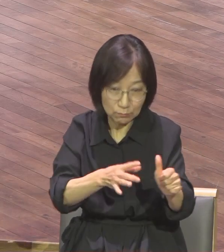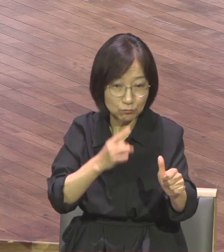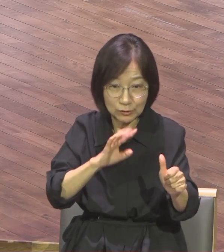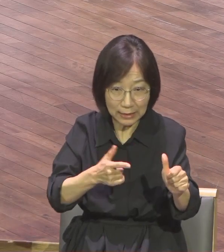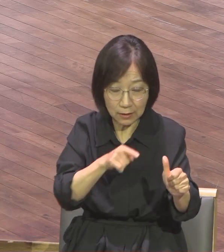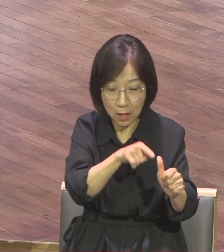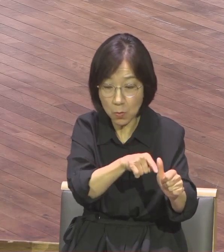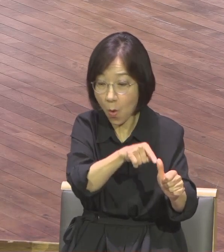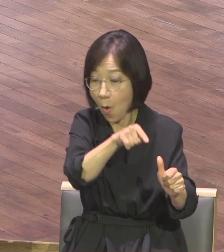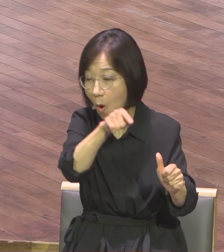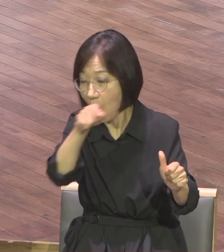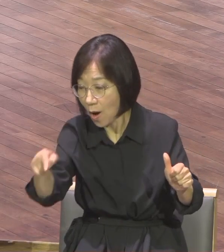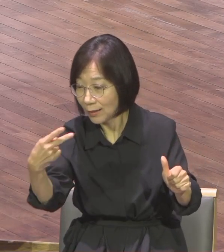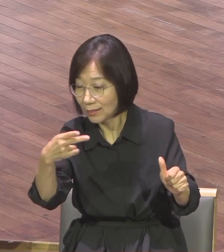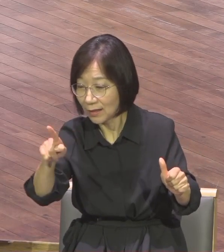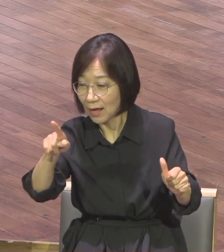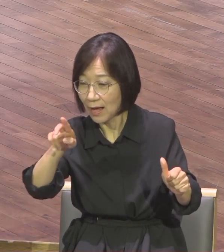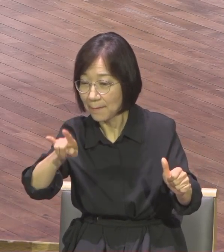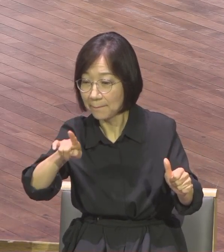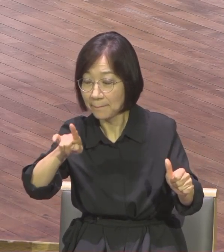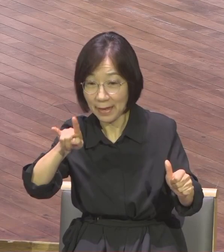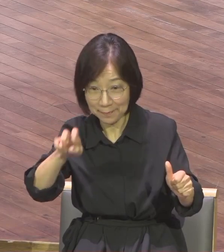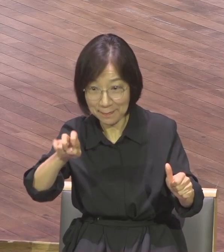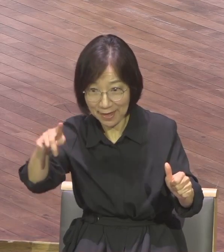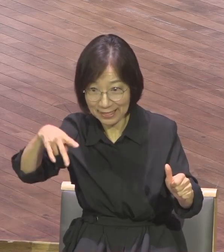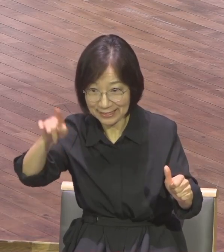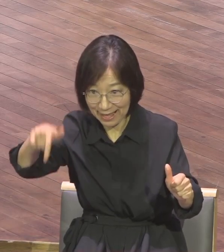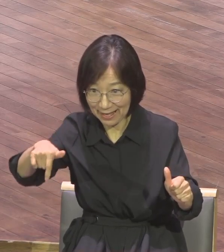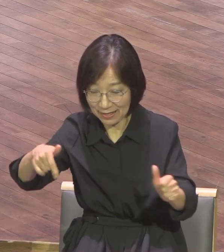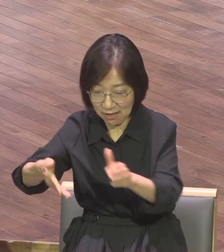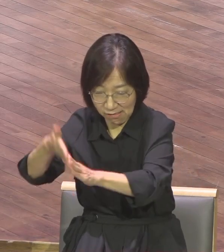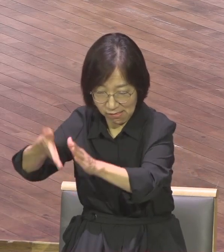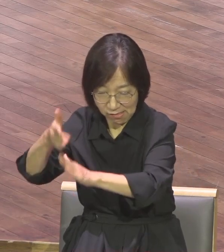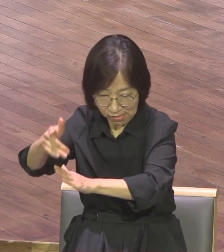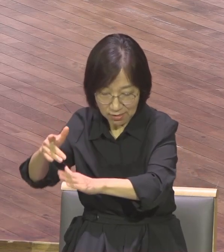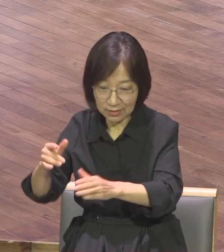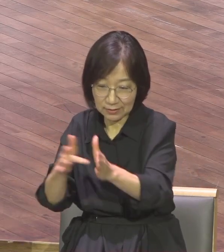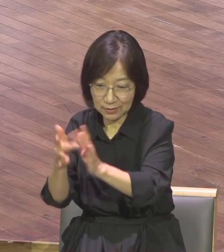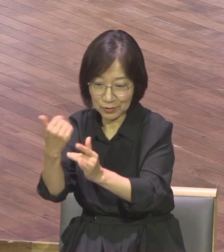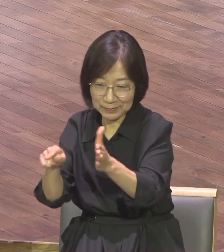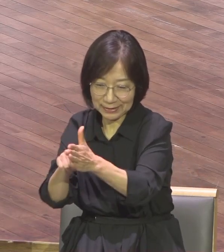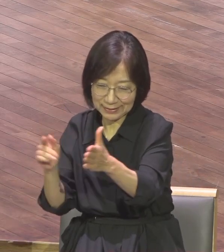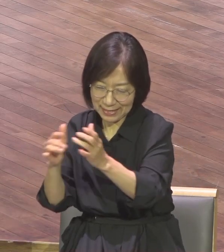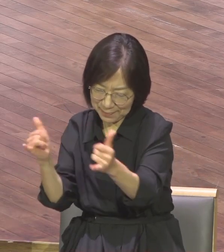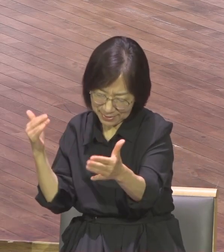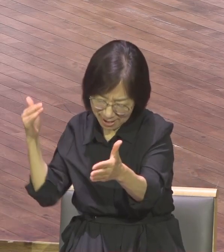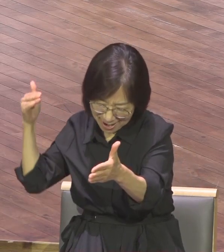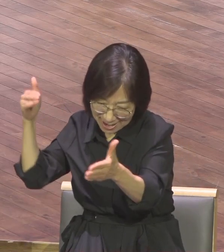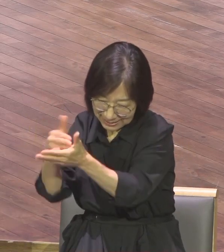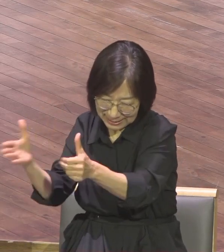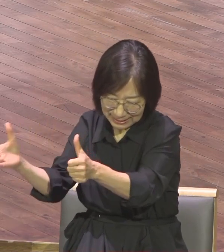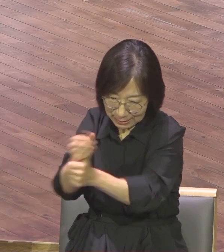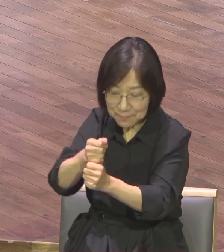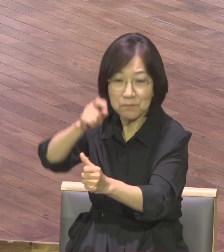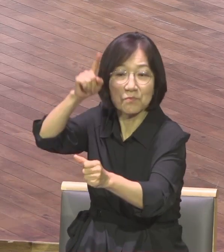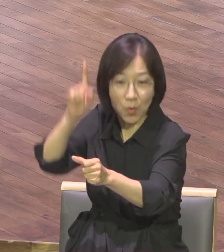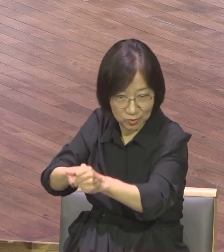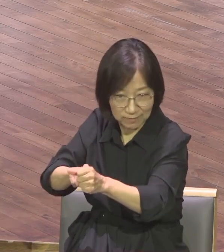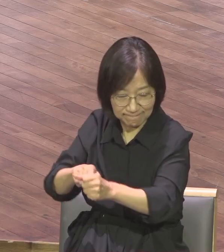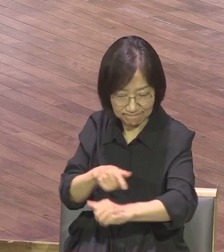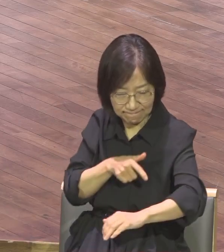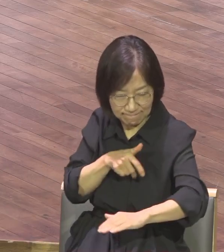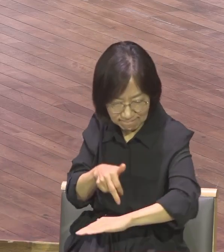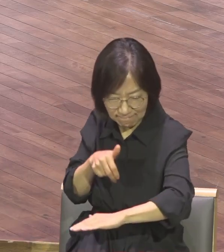모든 사람들을 체포하기 위해서 이렇게 다메섹으로 가게 되었습니다. 그냥